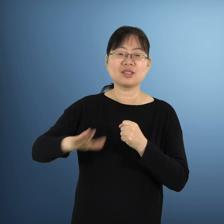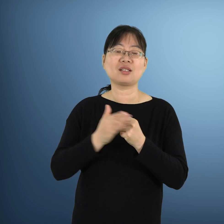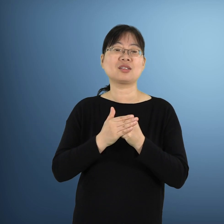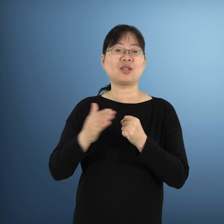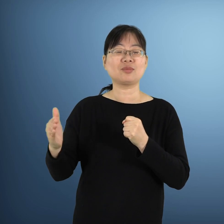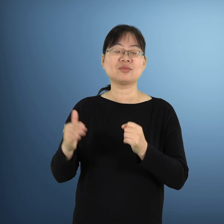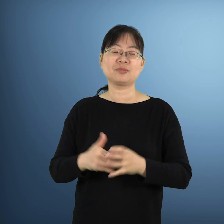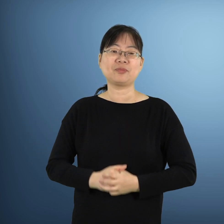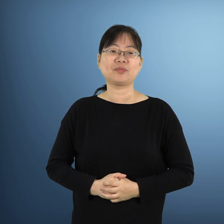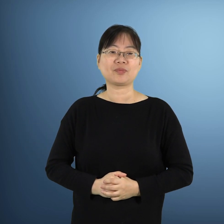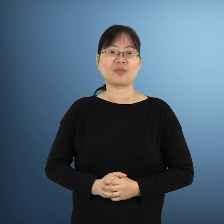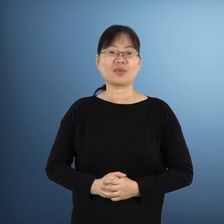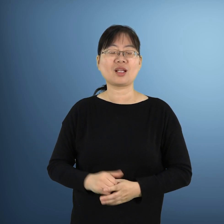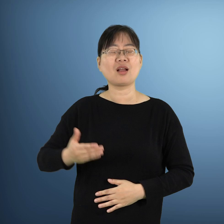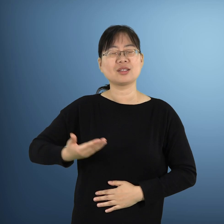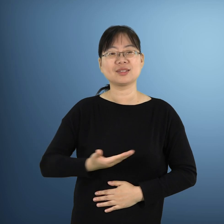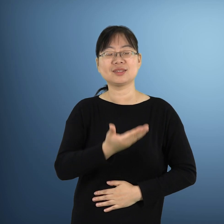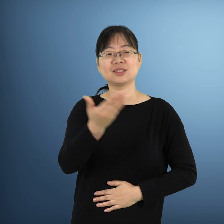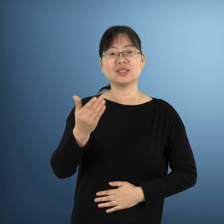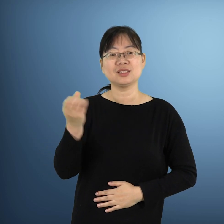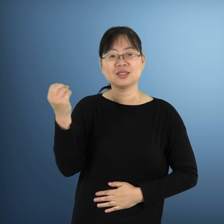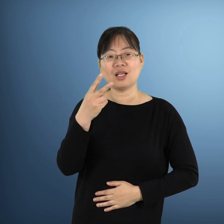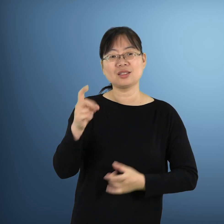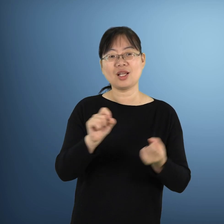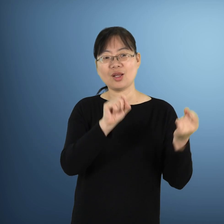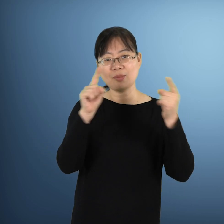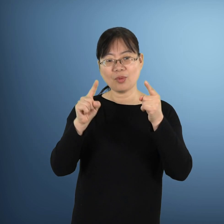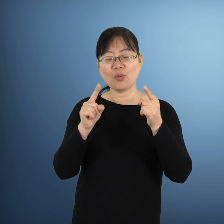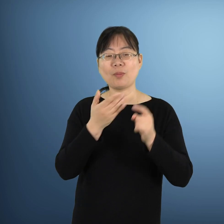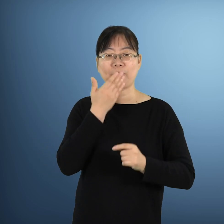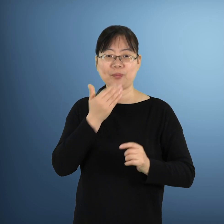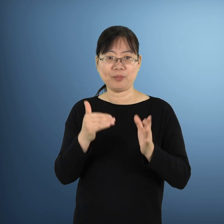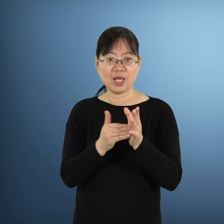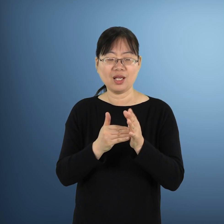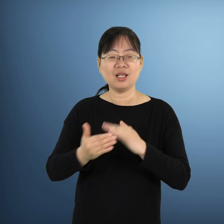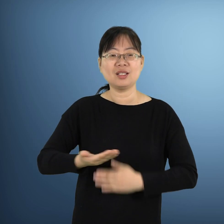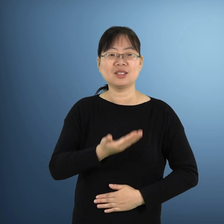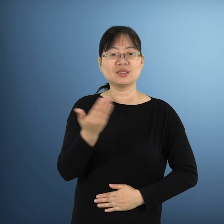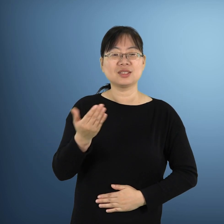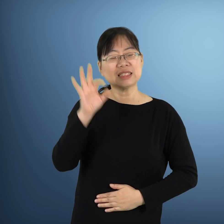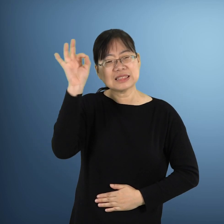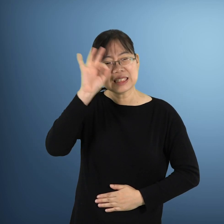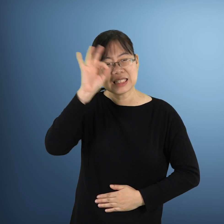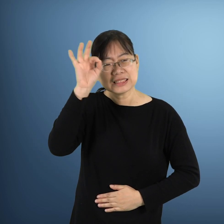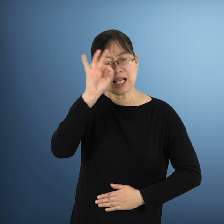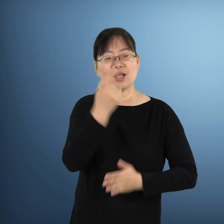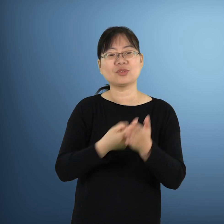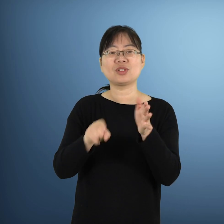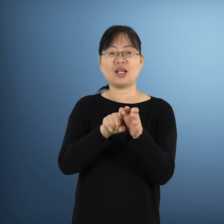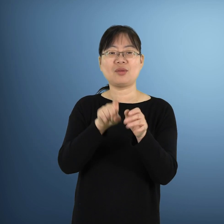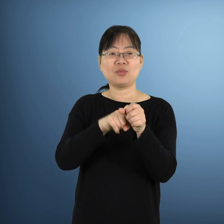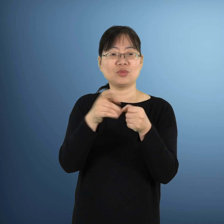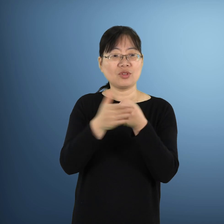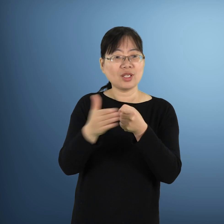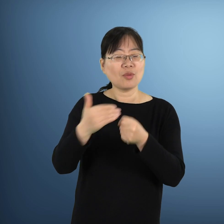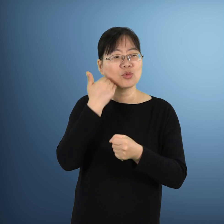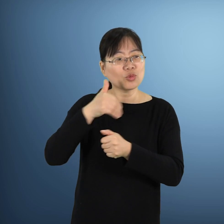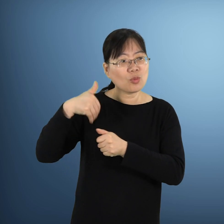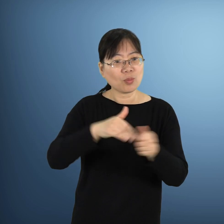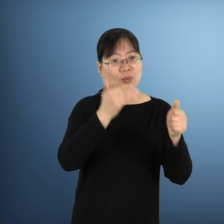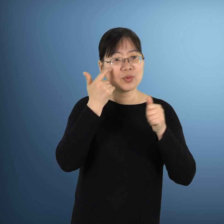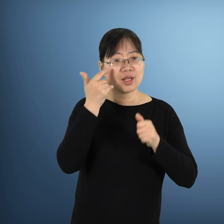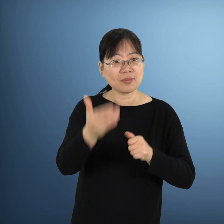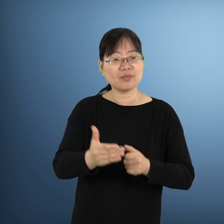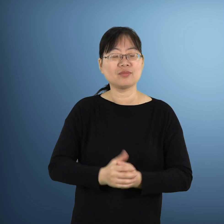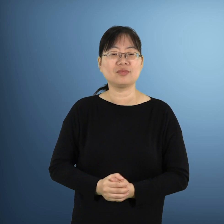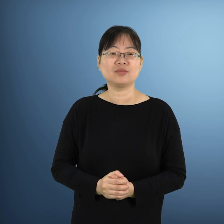겁니다. 그래서 그들을 다시 회복하시고 그들을 찾아내시기 위해서 누굴 보내셨다는